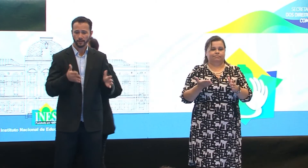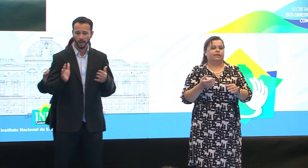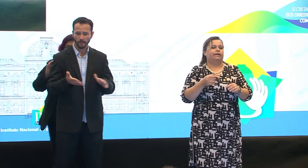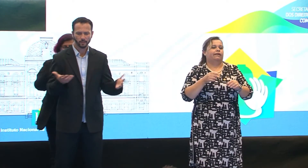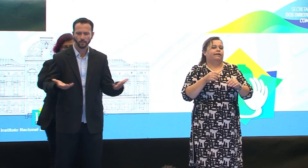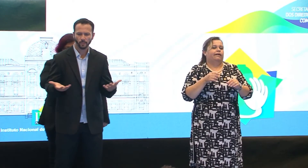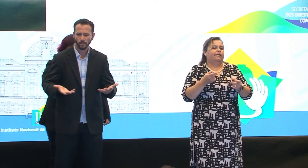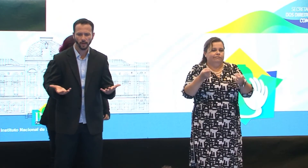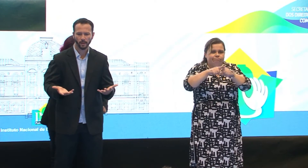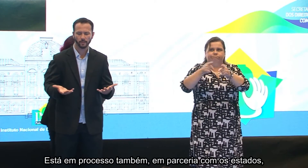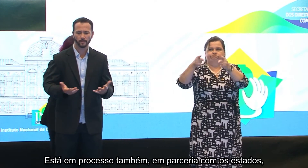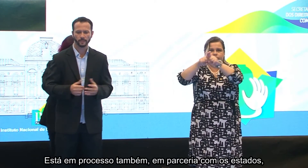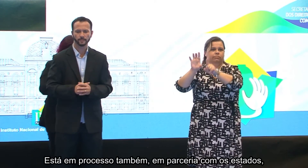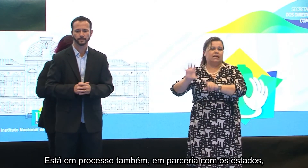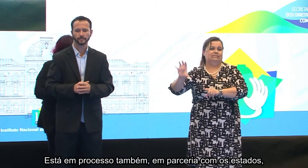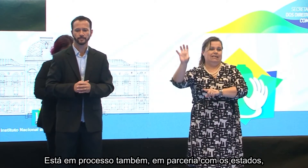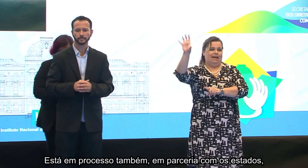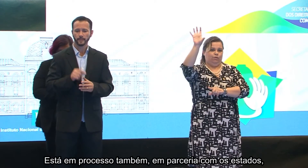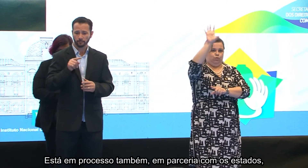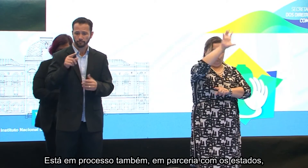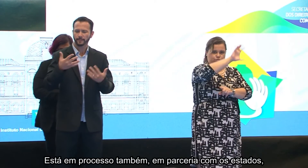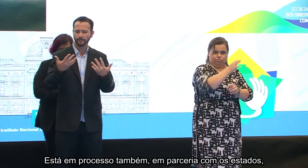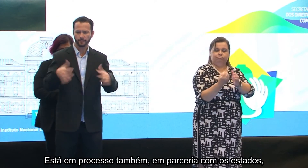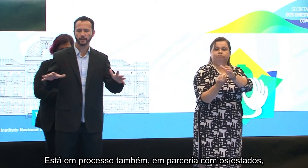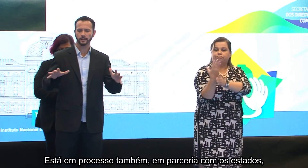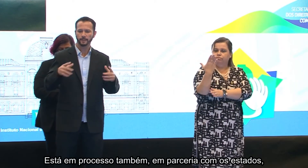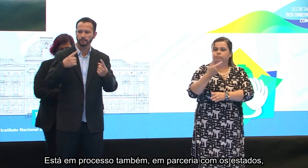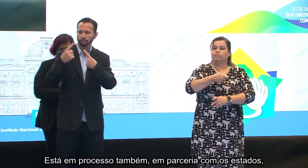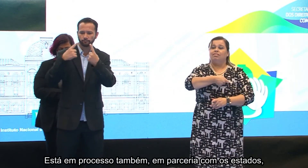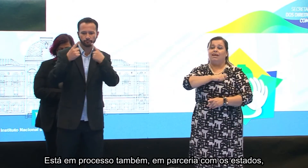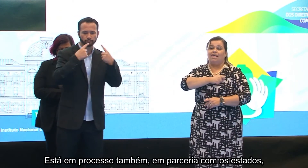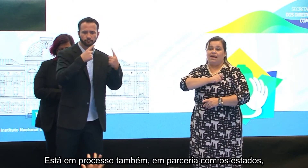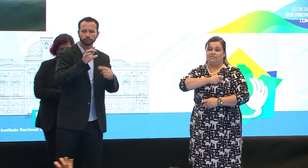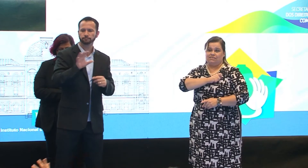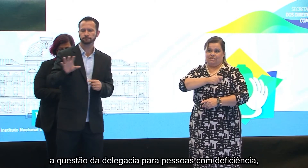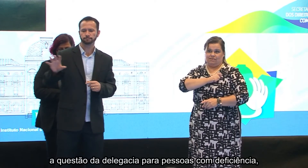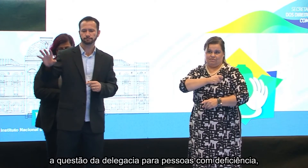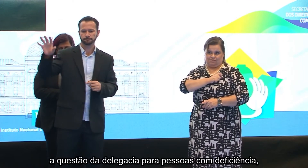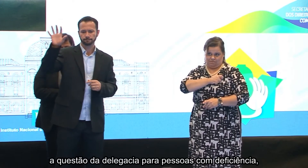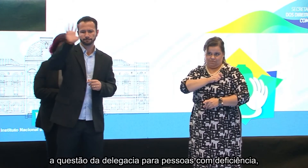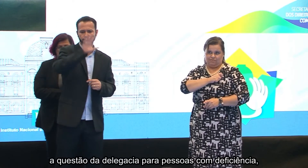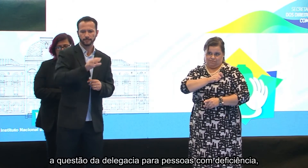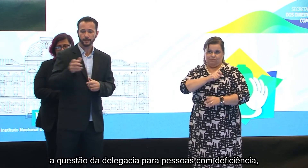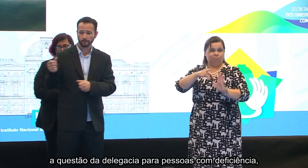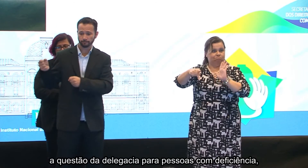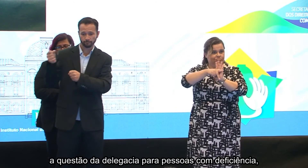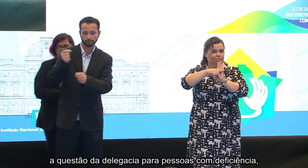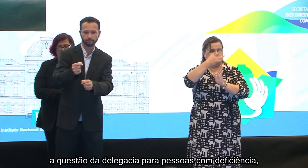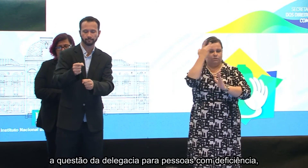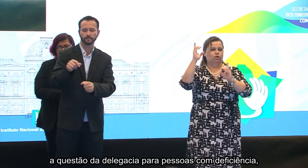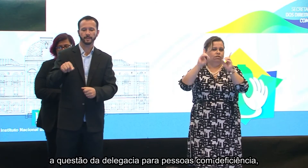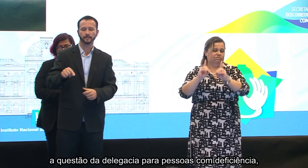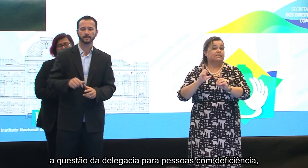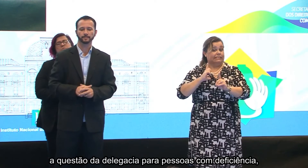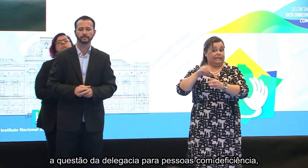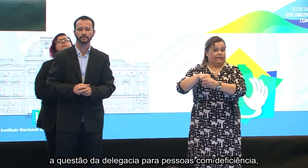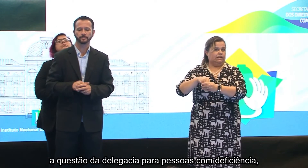Bom, e está em processo também, em parceria com os estados, a questão da delegacia para as pessoas